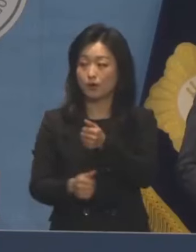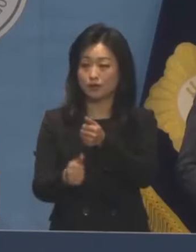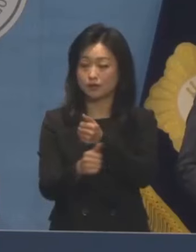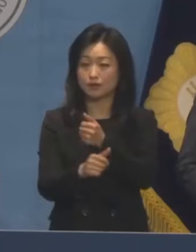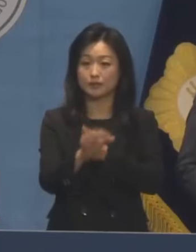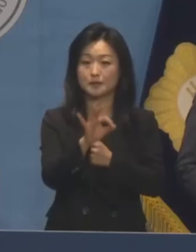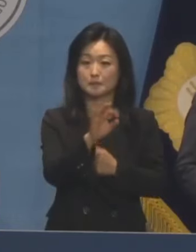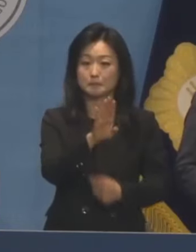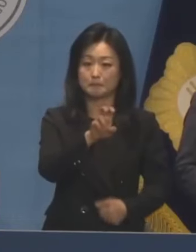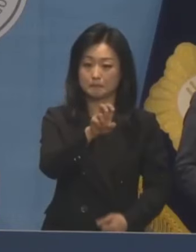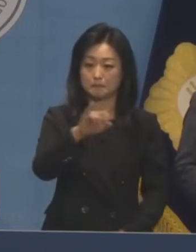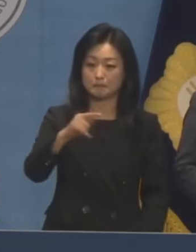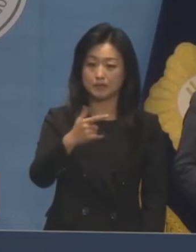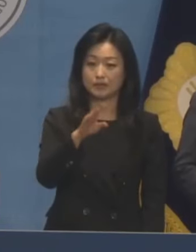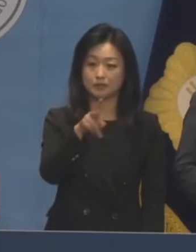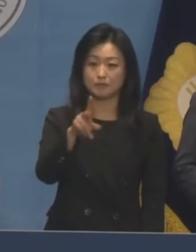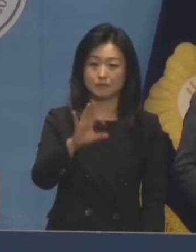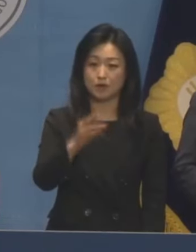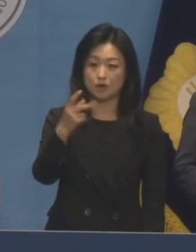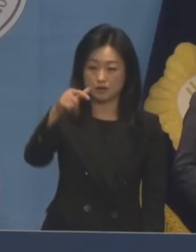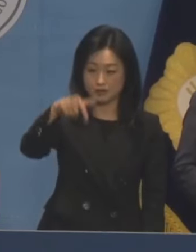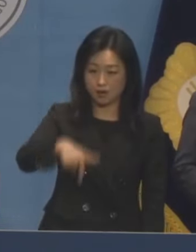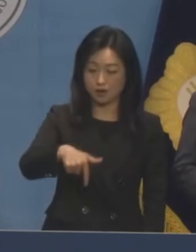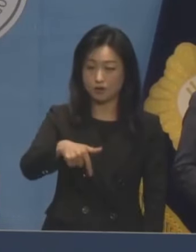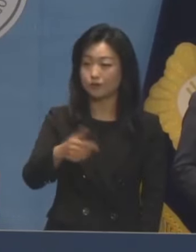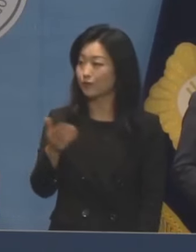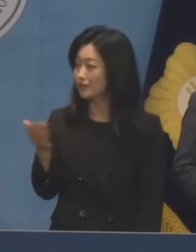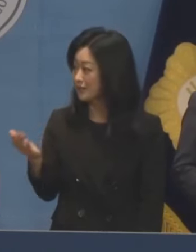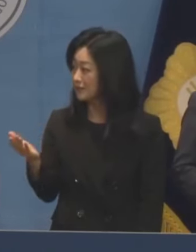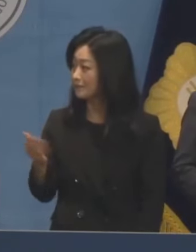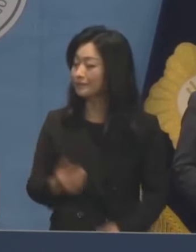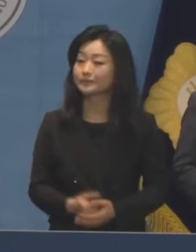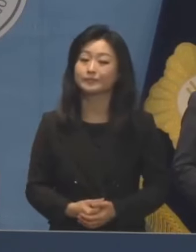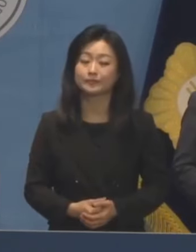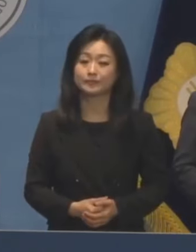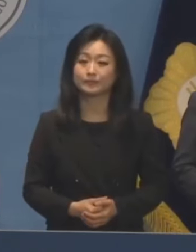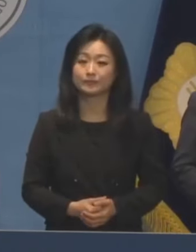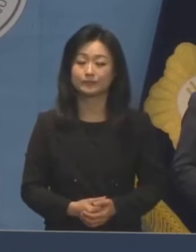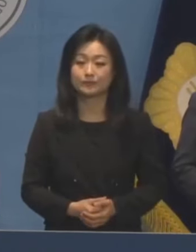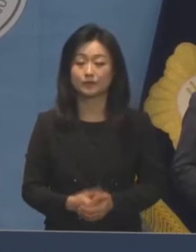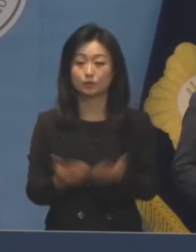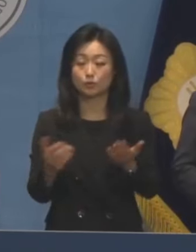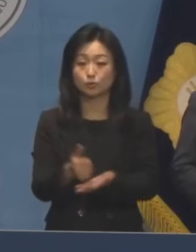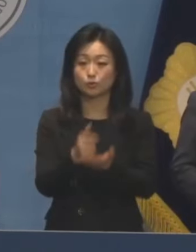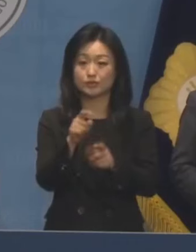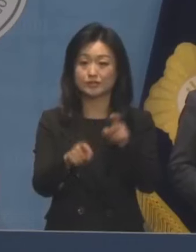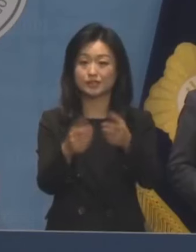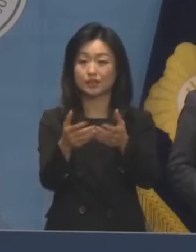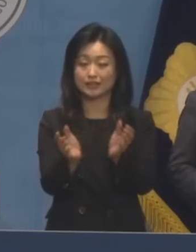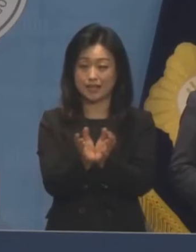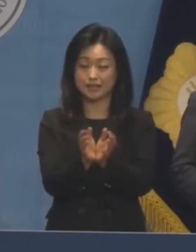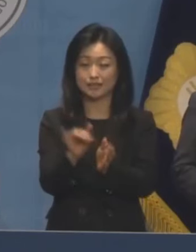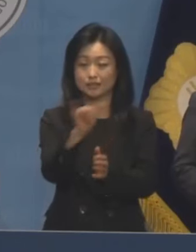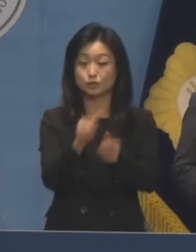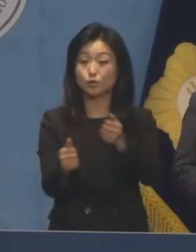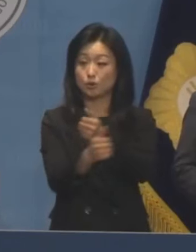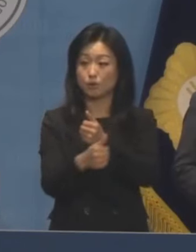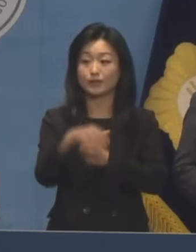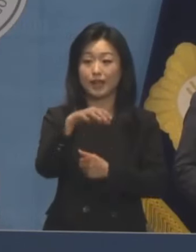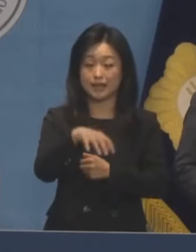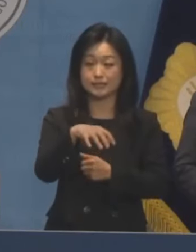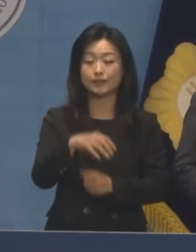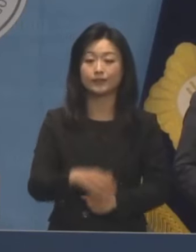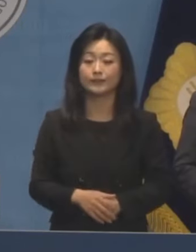임병덕 위원장님 오셨습니다 먼저 더불어민주당 노동중 천당과 을지로 위원회는